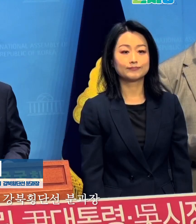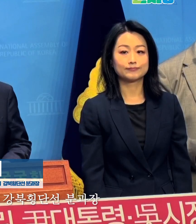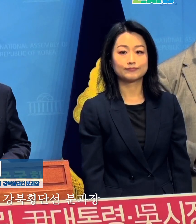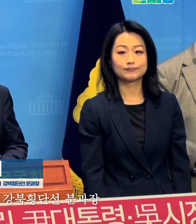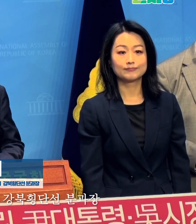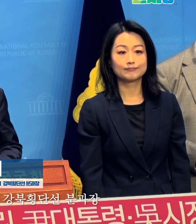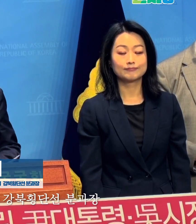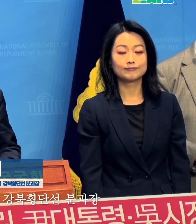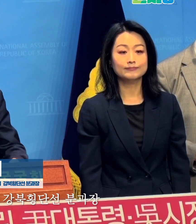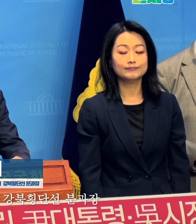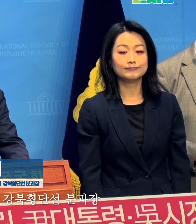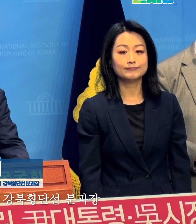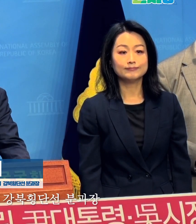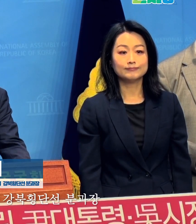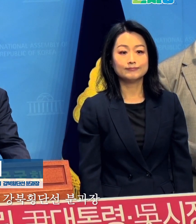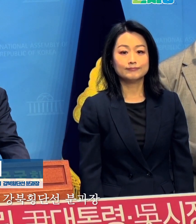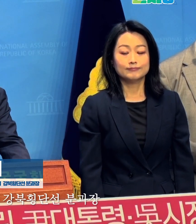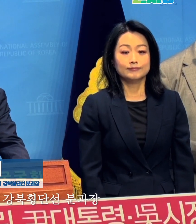네.